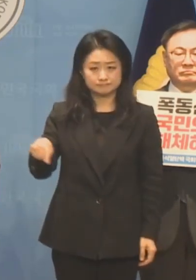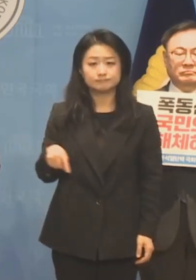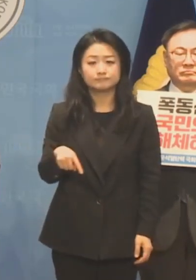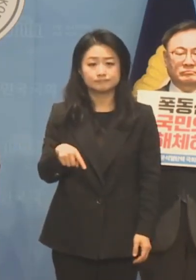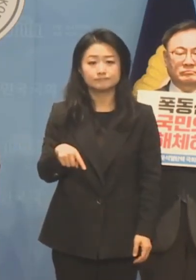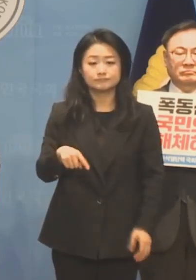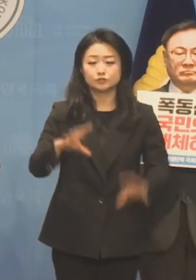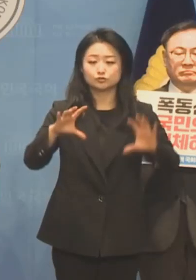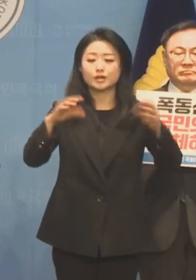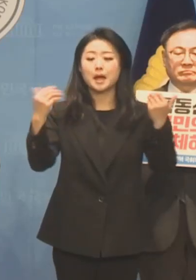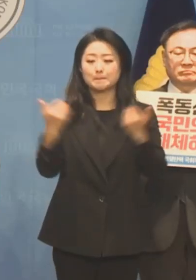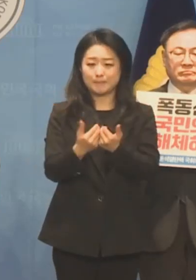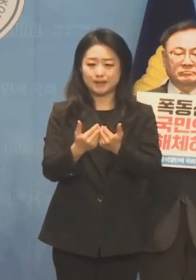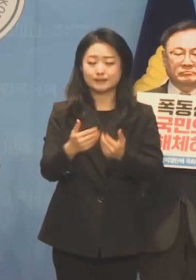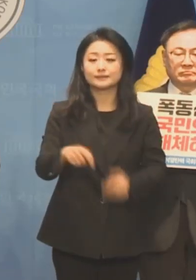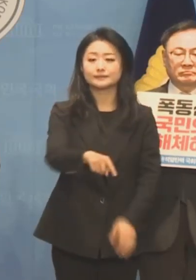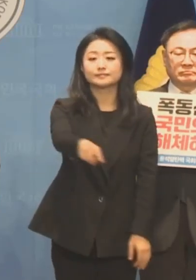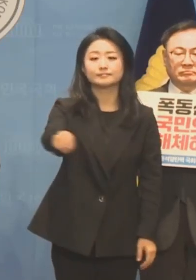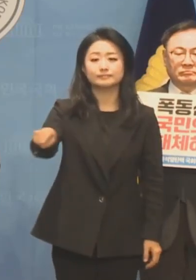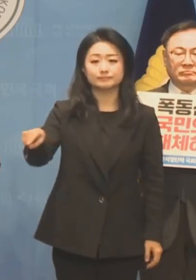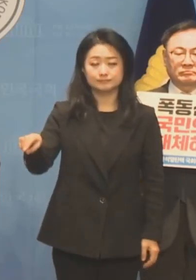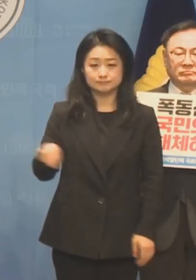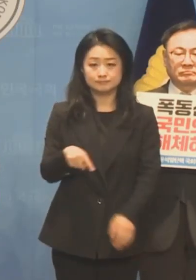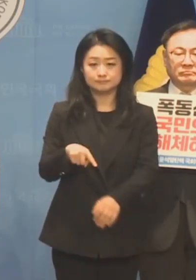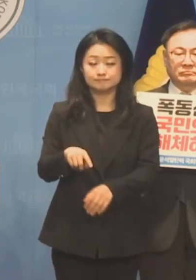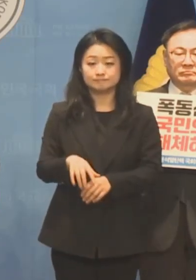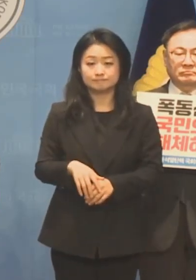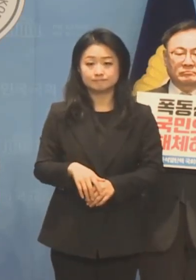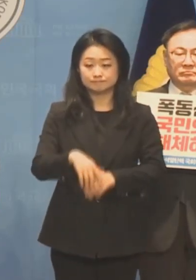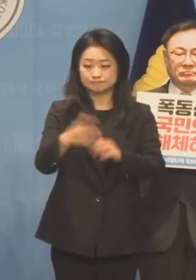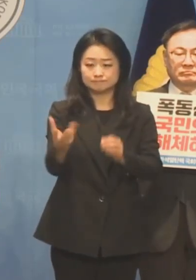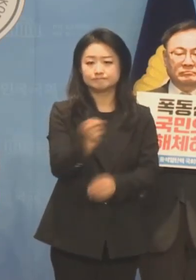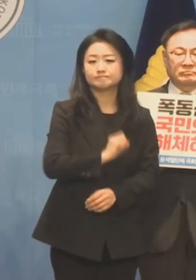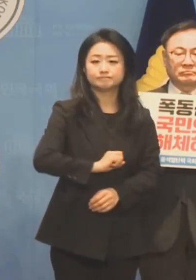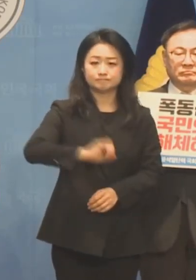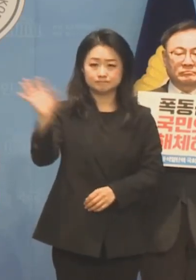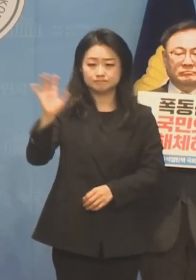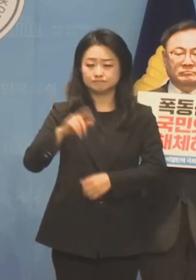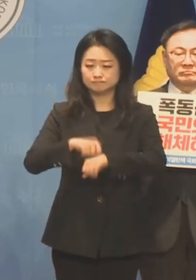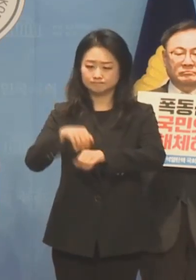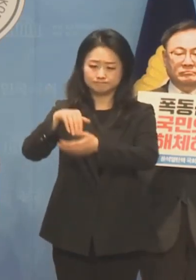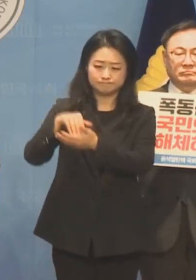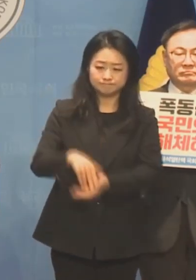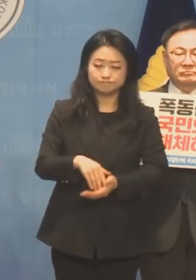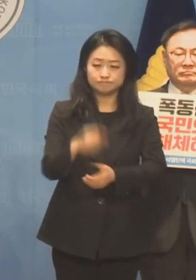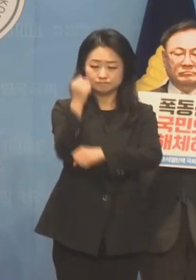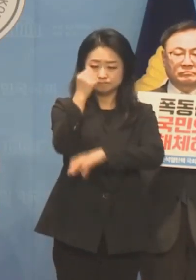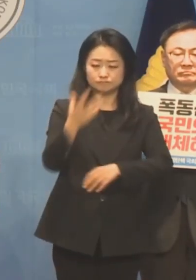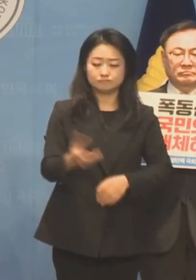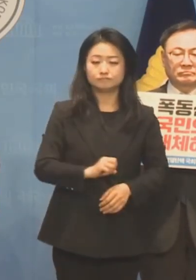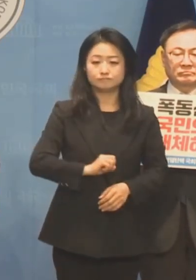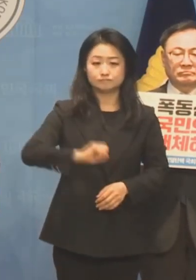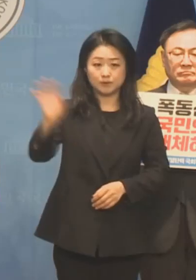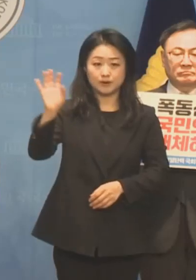일당들이야말로 반국가 세력입니다. 발본색원하고 엄벌에 처해 반드시 뿌리를 뽑아야 합니다.